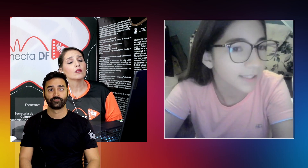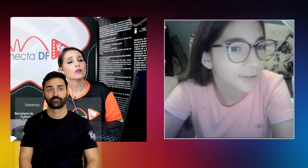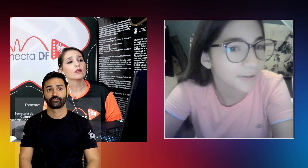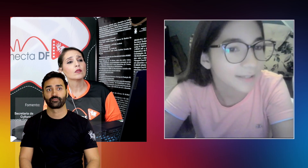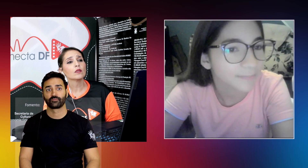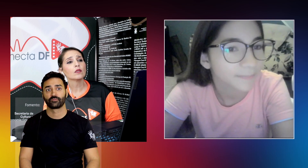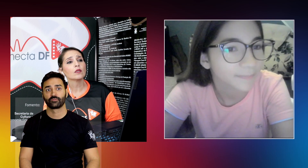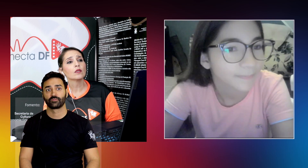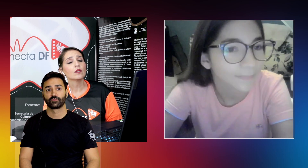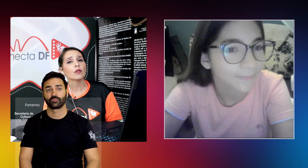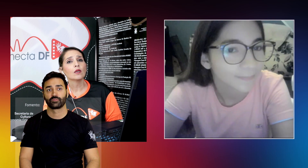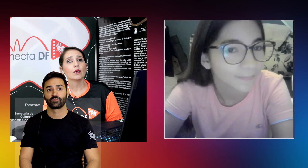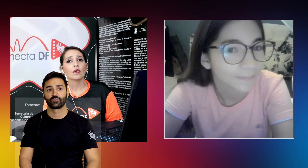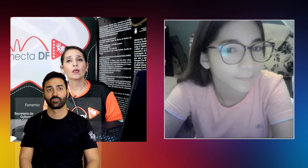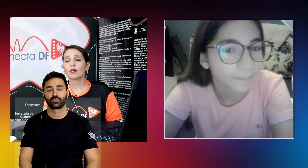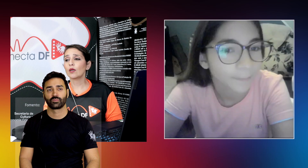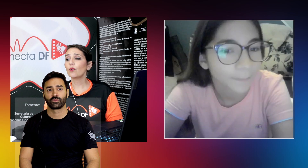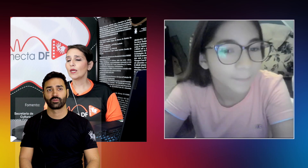E kiwi?